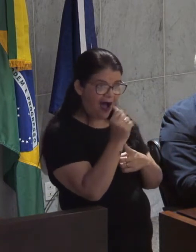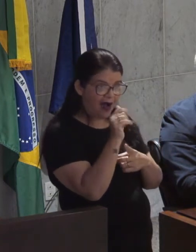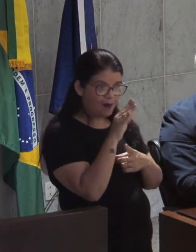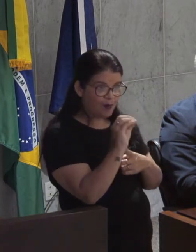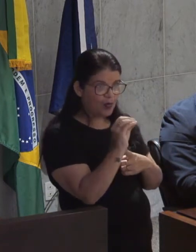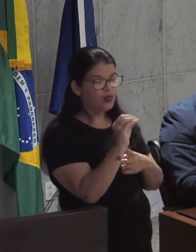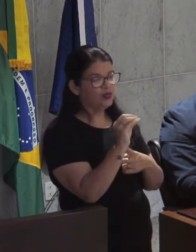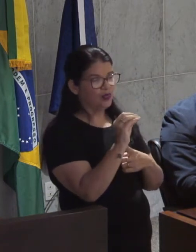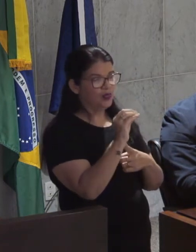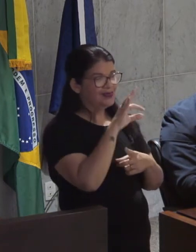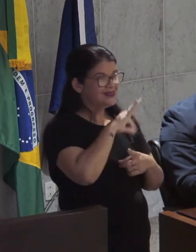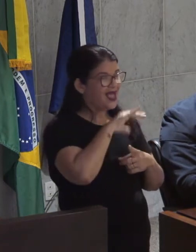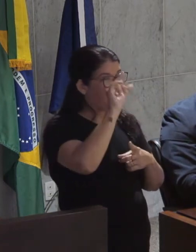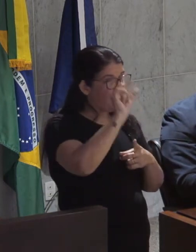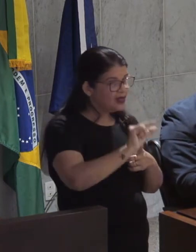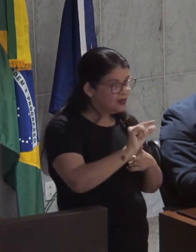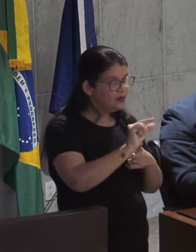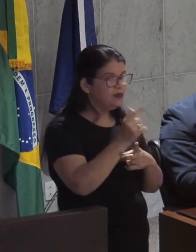salário mínimo.